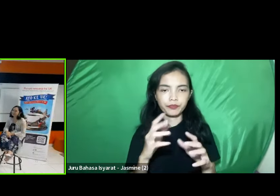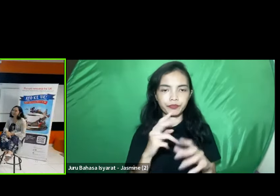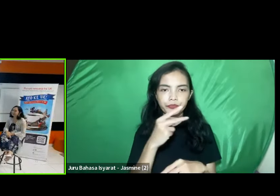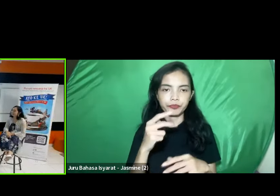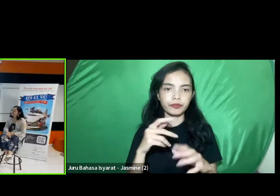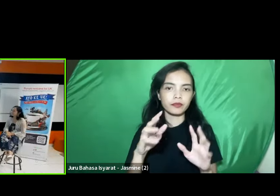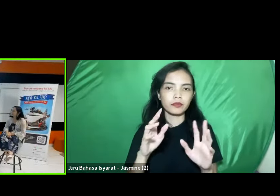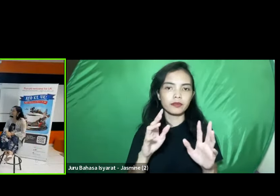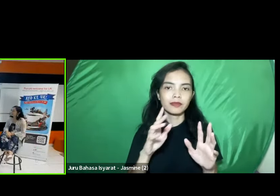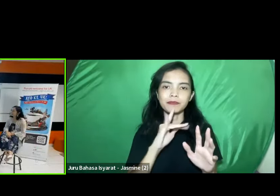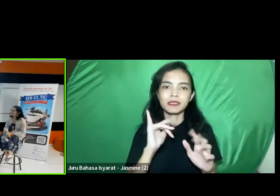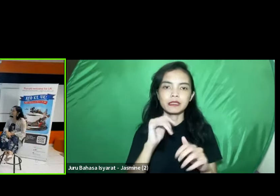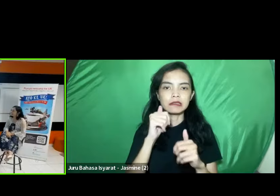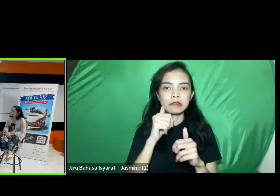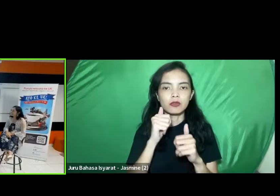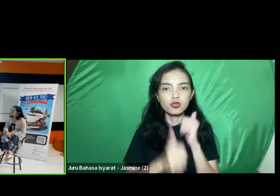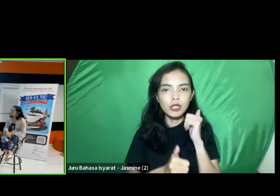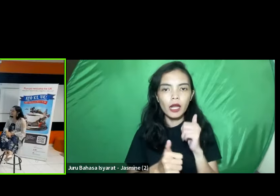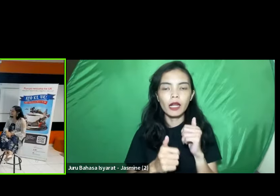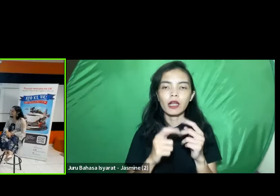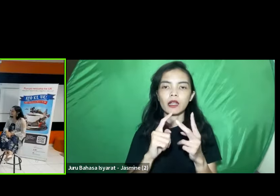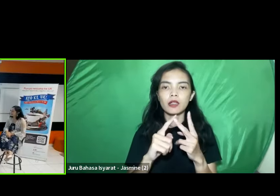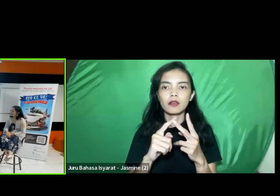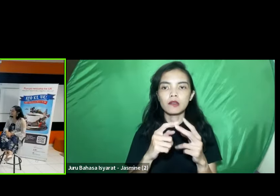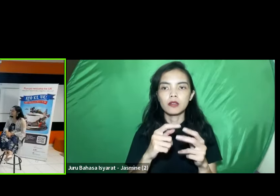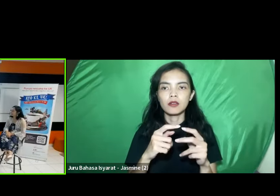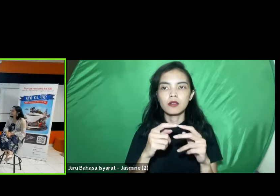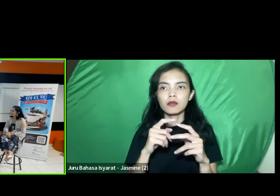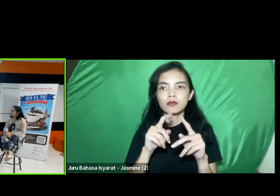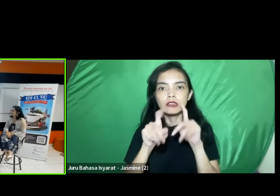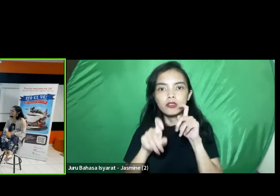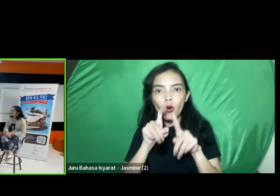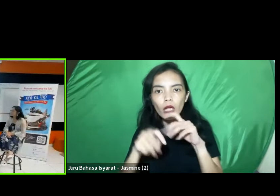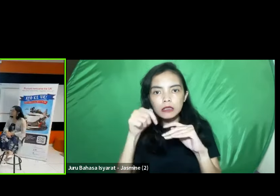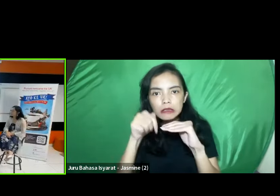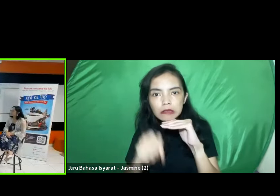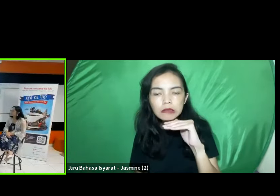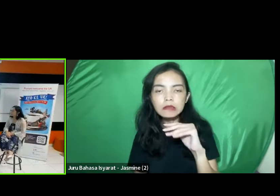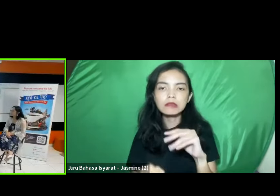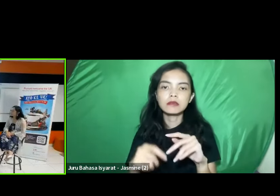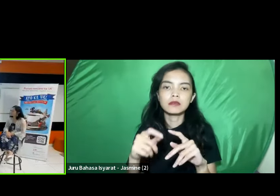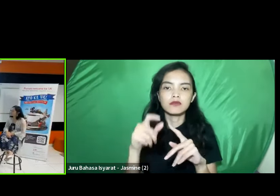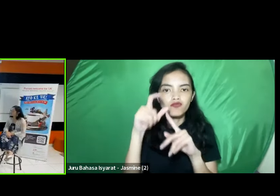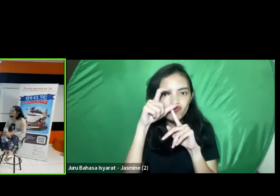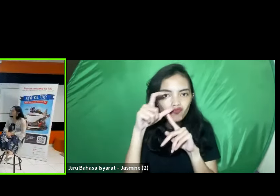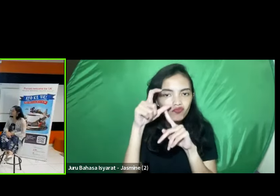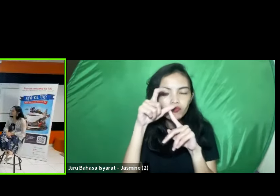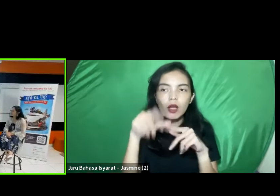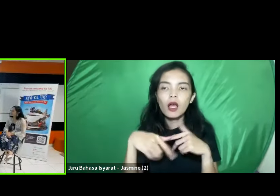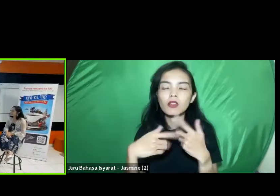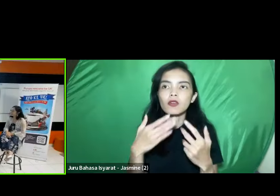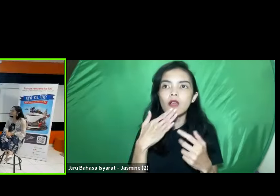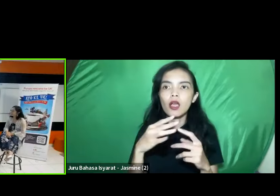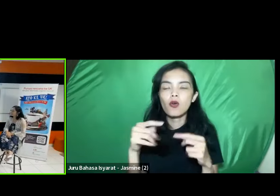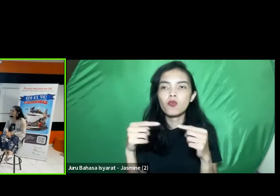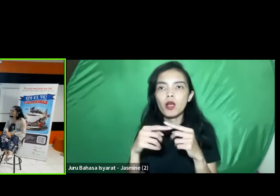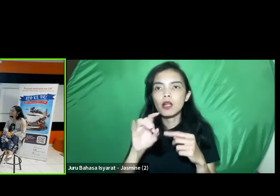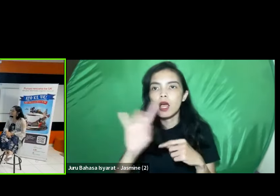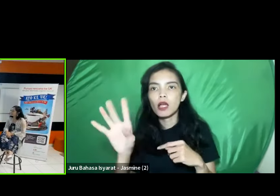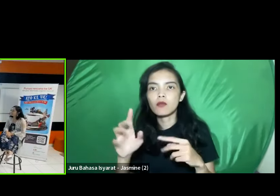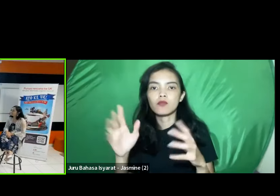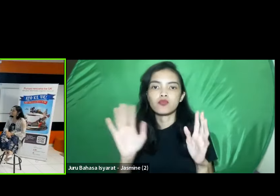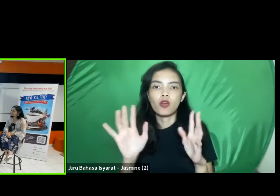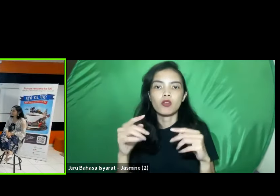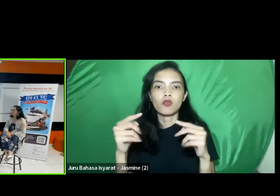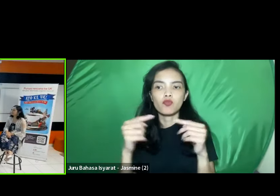bukan interogasi bukan ditanya juga soal apa namanya hal-hal yang lain-lain gak ini benar-benar tentang